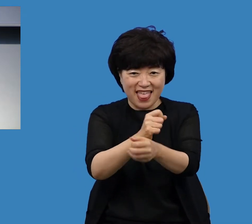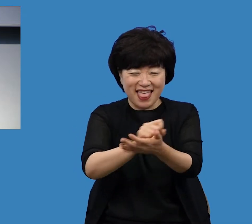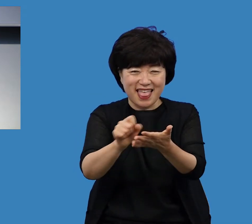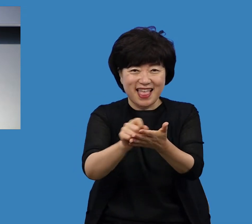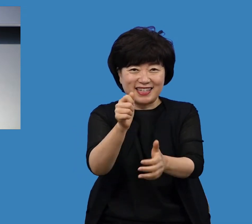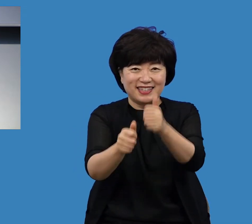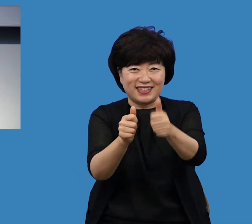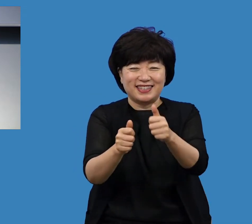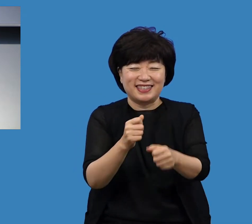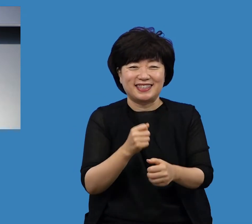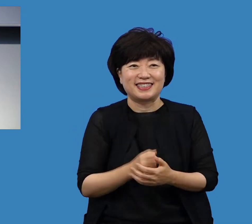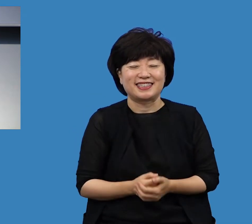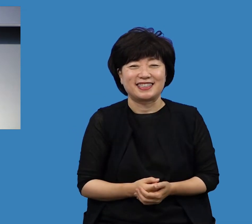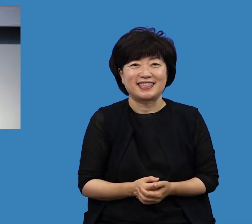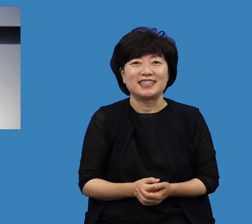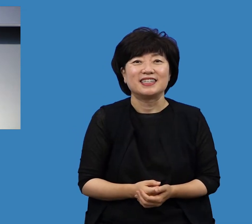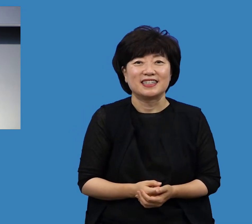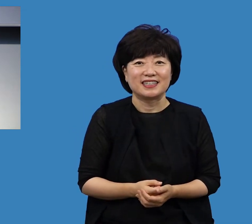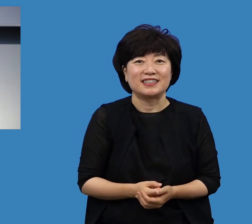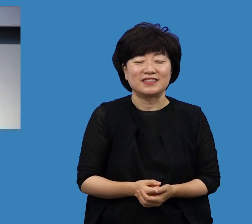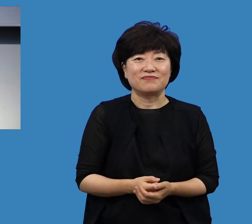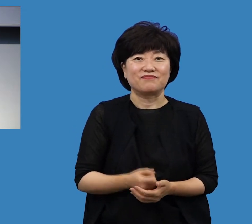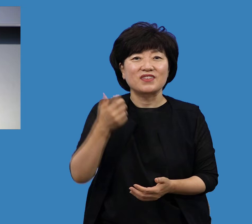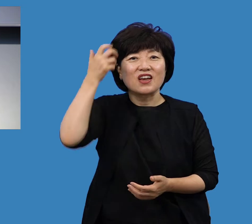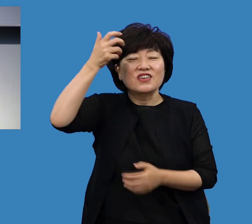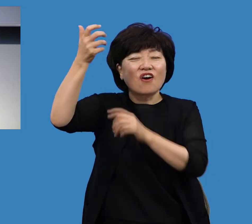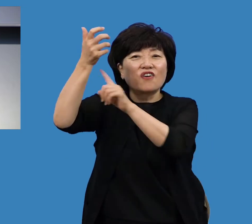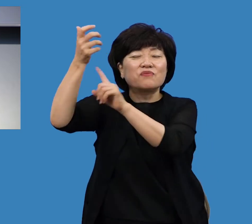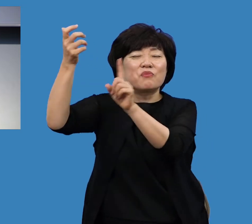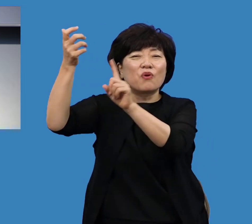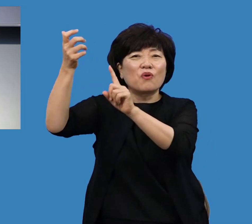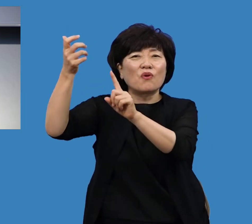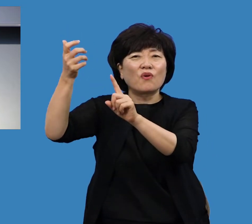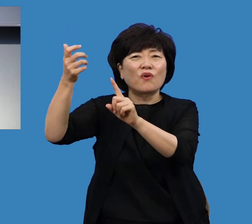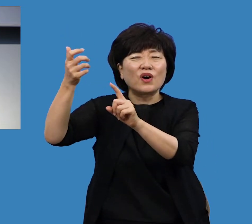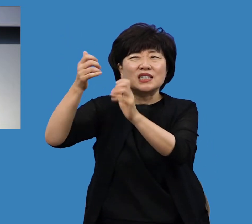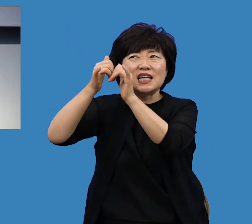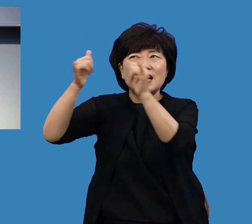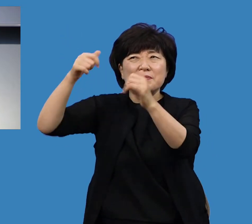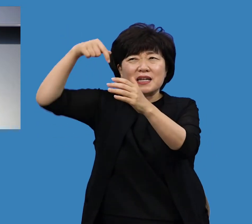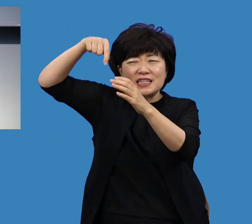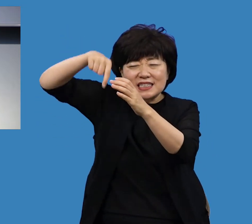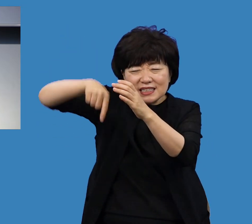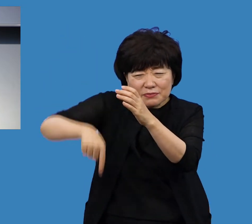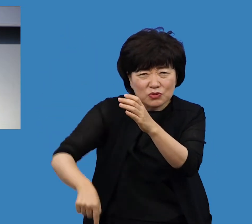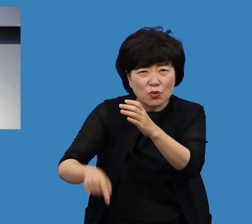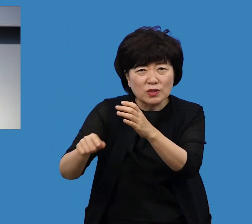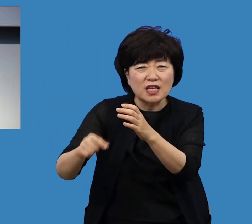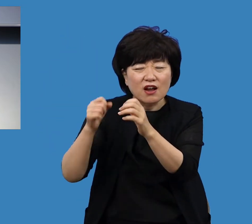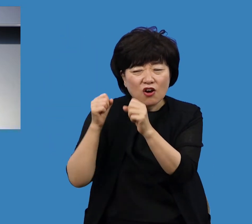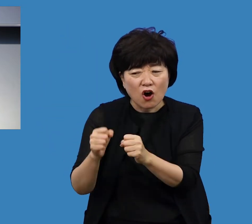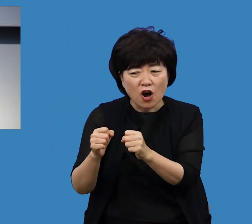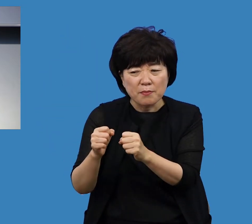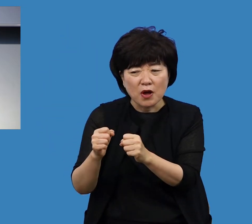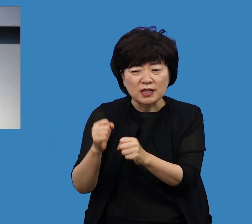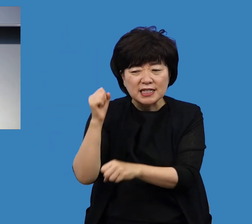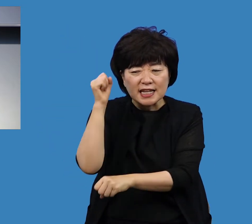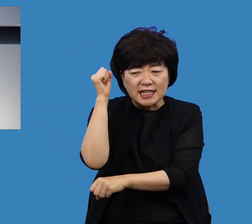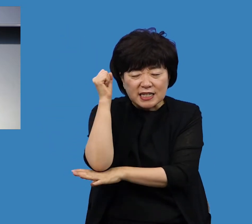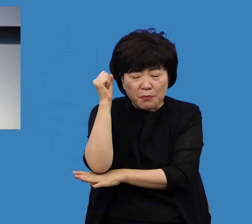시험도 봐야 될 것 같아요. 자, 영은 뭐라고요? 사람의 가장 깊은 곳에 가면 사람을 움직이게 하는 가장 근원적인